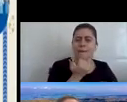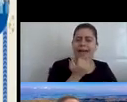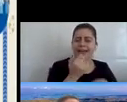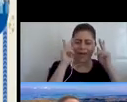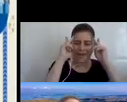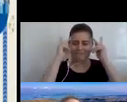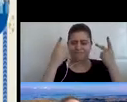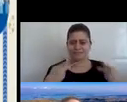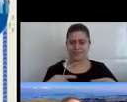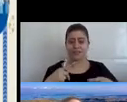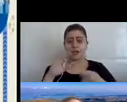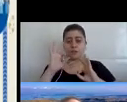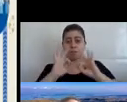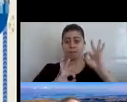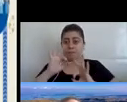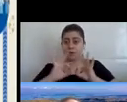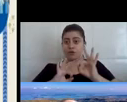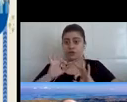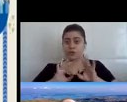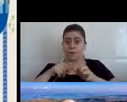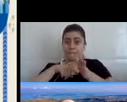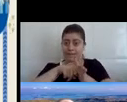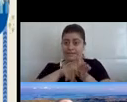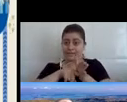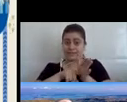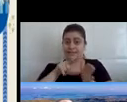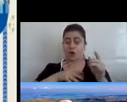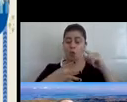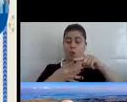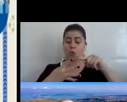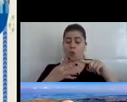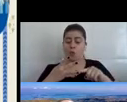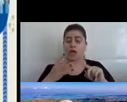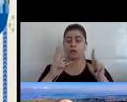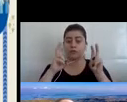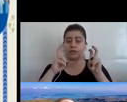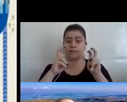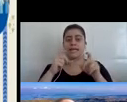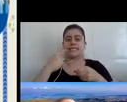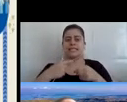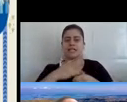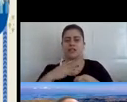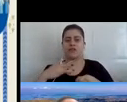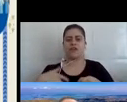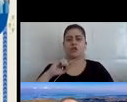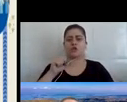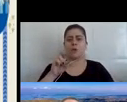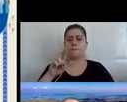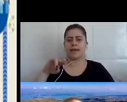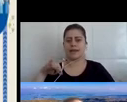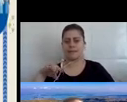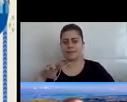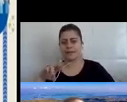Então, nesse projeto de pesquisa, a gente lida com quatro subtemáticas: cidade saudável, soberania alimentar, agroecologia e o contínuo